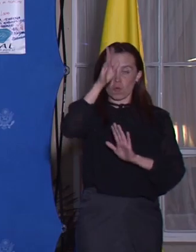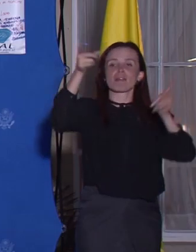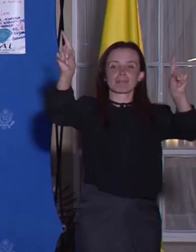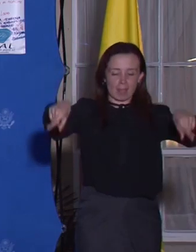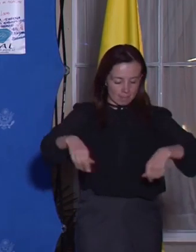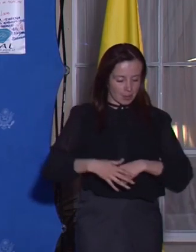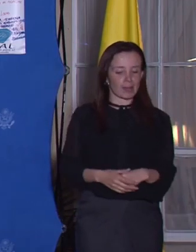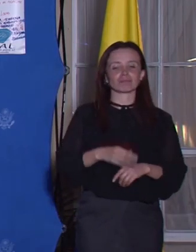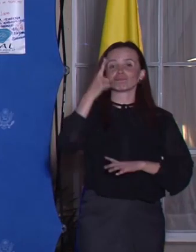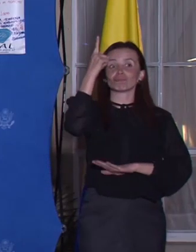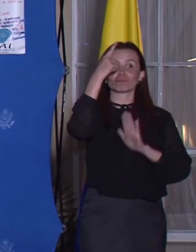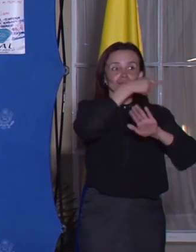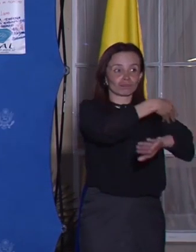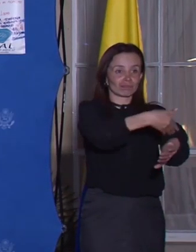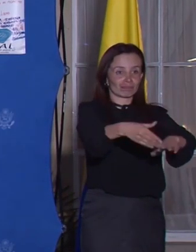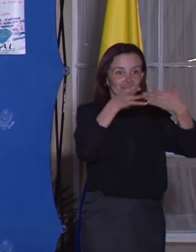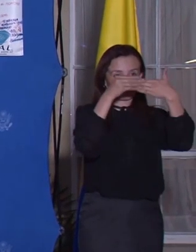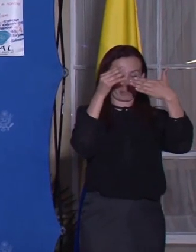llegar a $1,000,000.